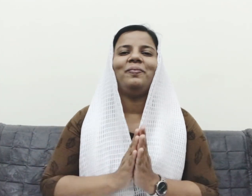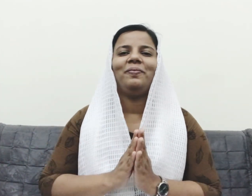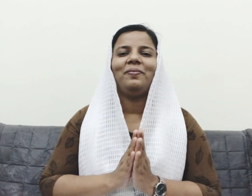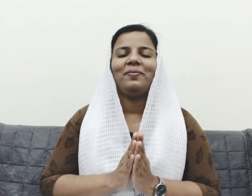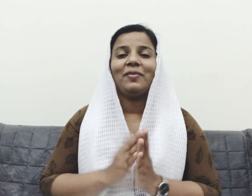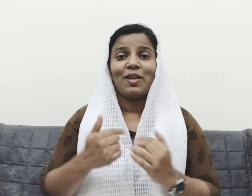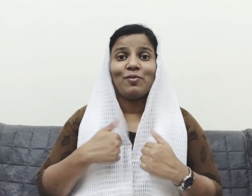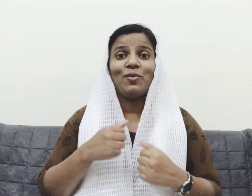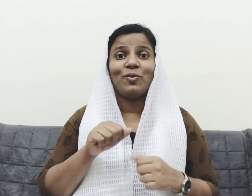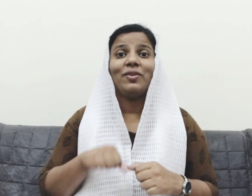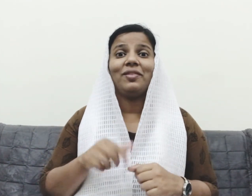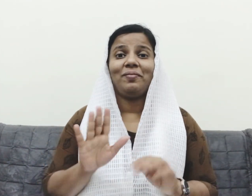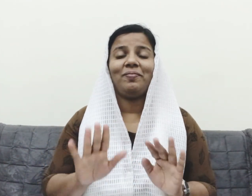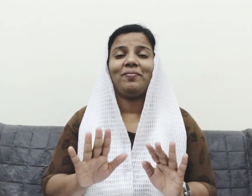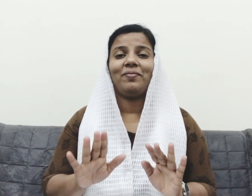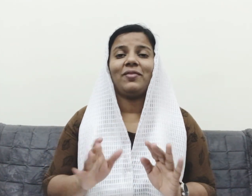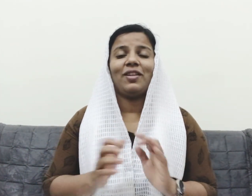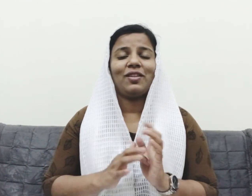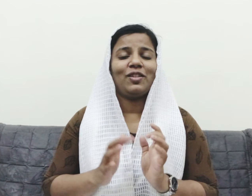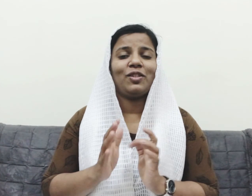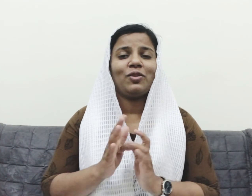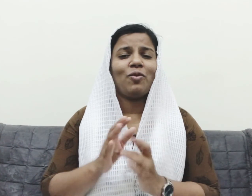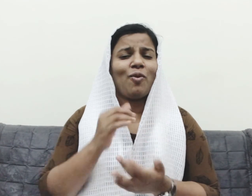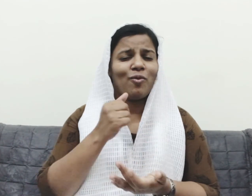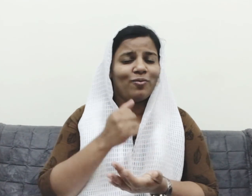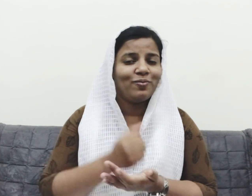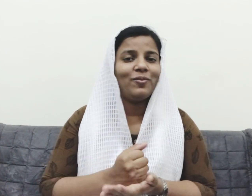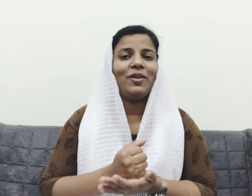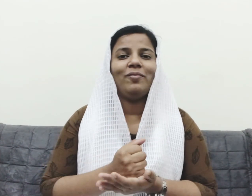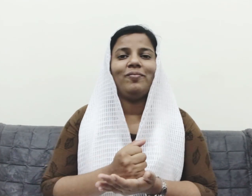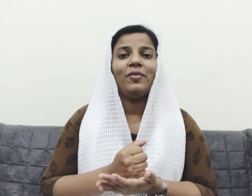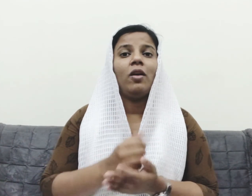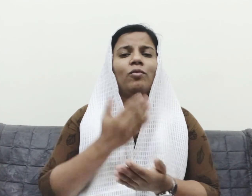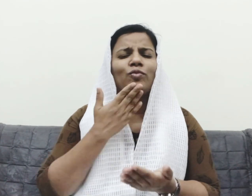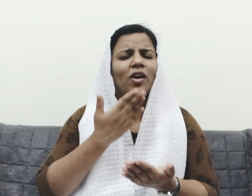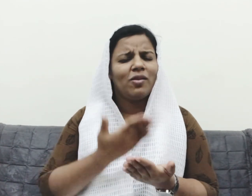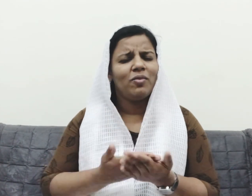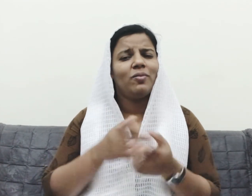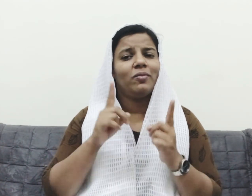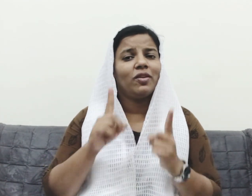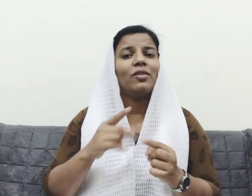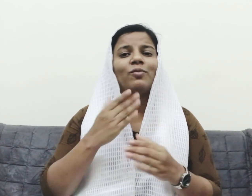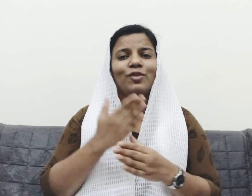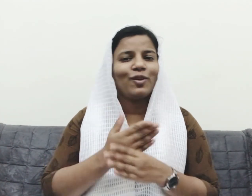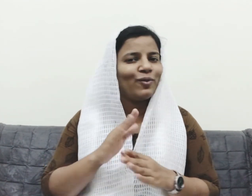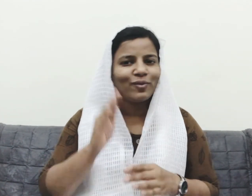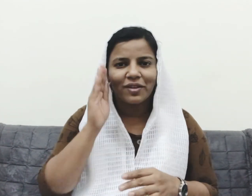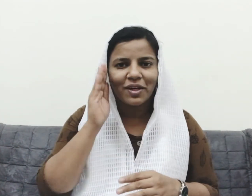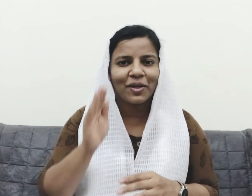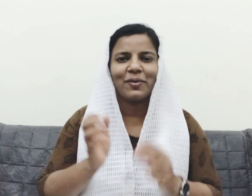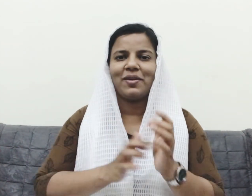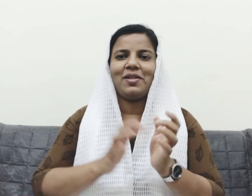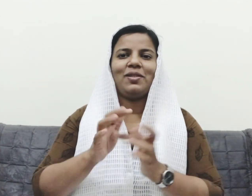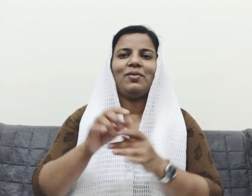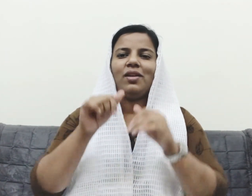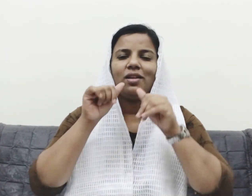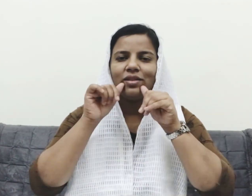സ്നേഹനിധിയായ പിതാവിനോടാണ് നമ്മൾ പ്രാർത്ഥിക്കുന്നത്. അതുകൊണ്ട് നിശ്ചയമായിട്ടും നന്മ മാത്രമേ ചെയ്യുകയുള്ളൂ കേട്ടോ. കർത്താവ് നിങ്ങളെ അനുഗ്രഹിക്കട്ടെ.